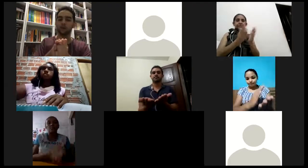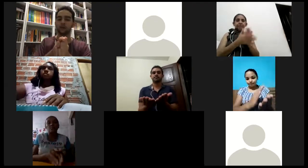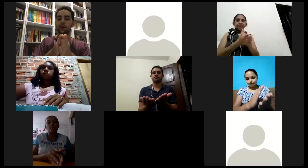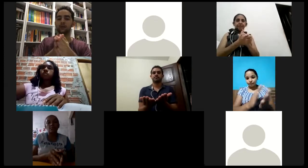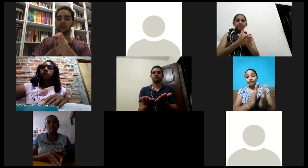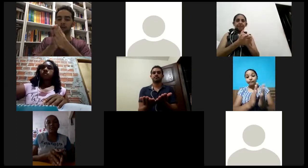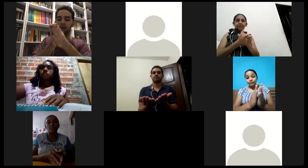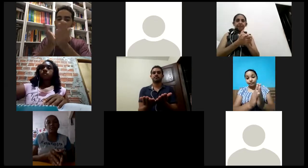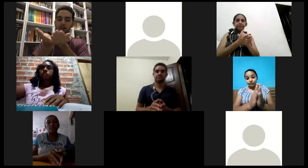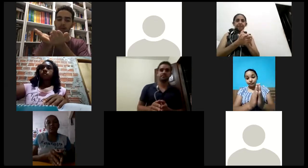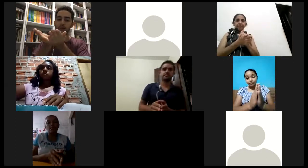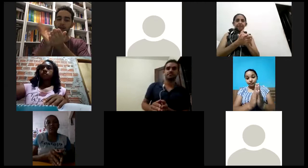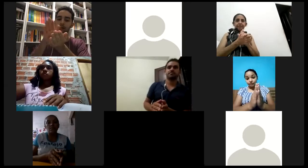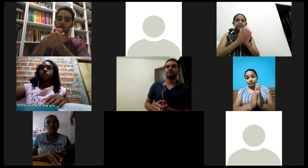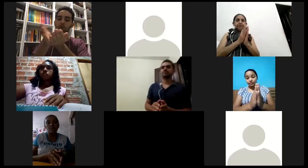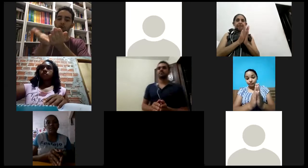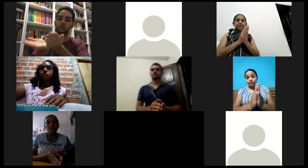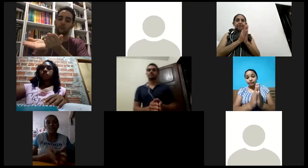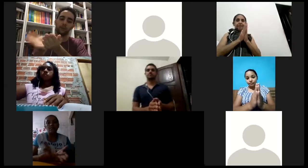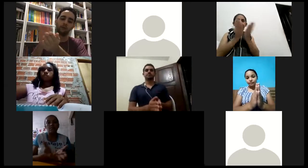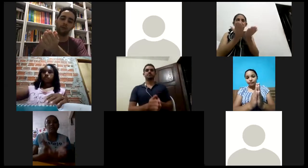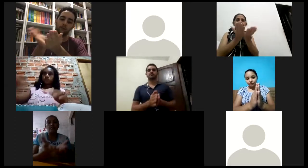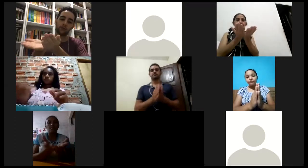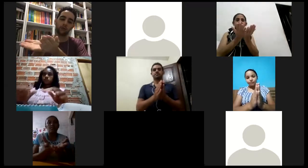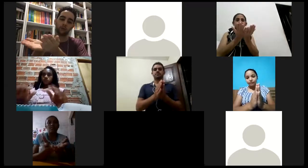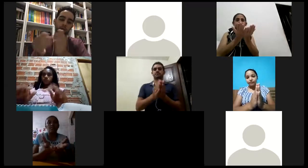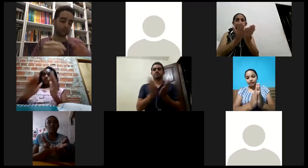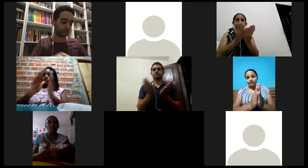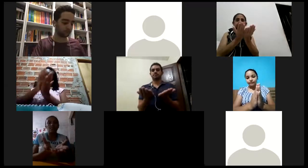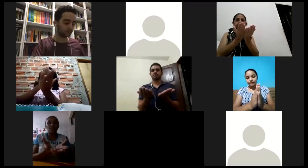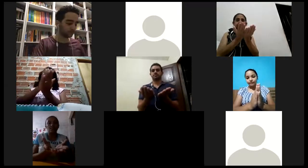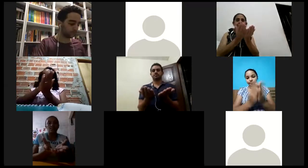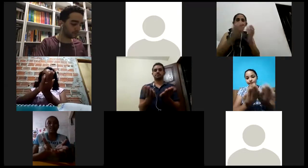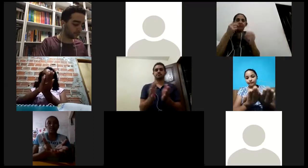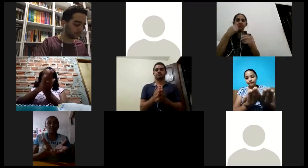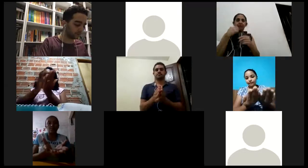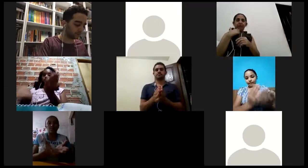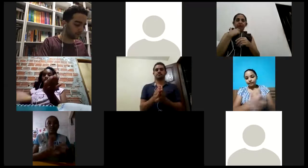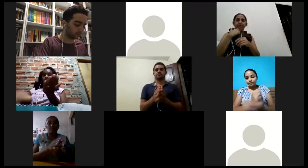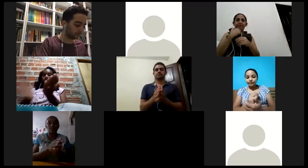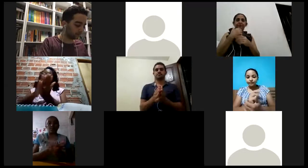O sinal mesmo, ele é assim. Esse aqui é um complemento do sinal.